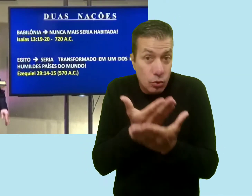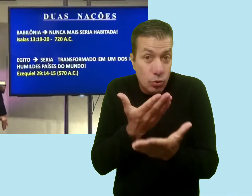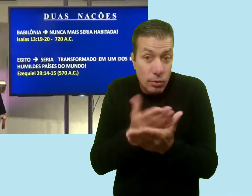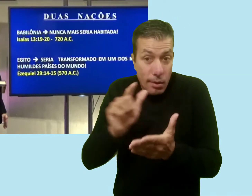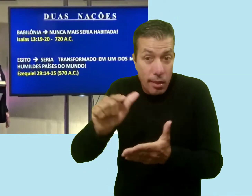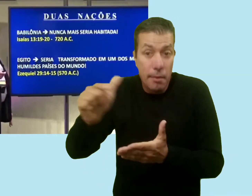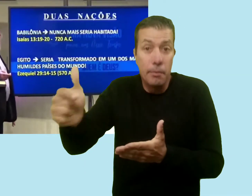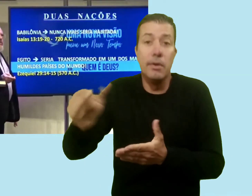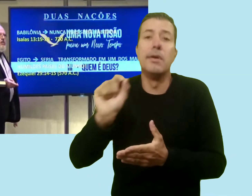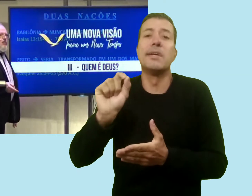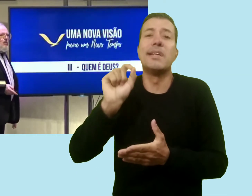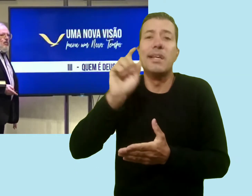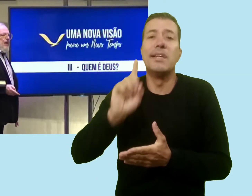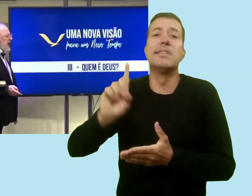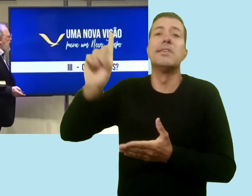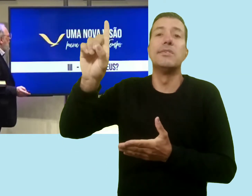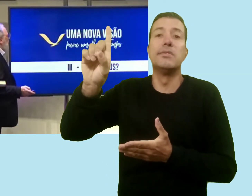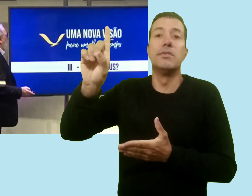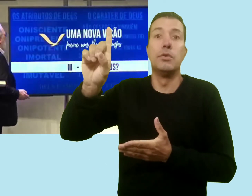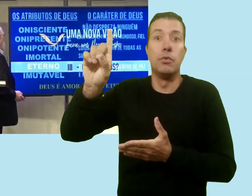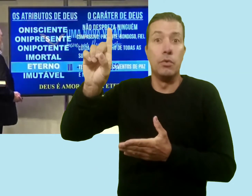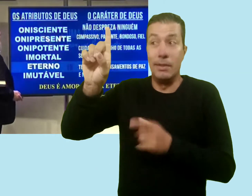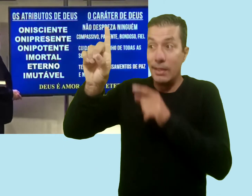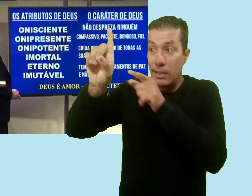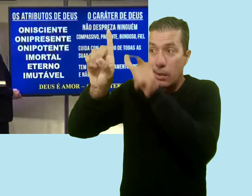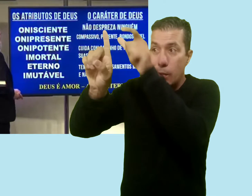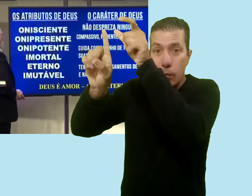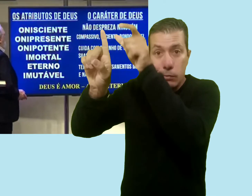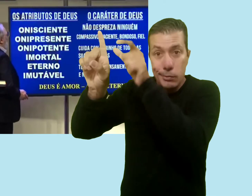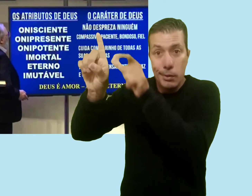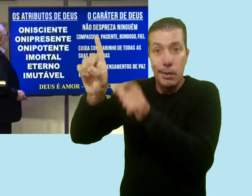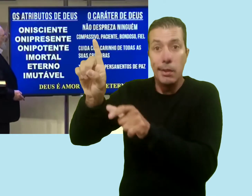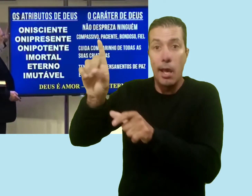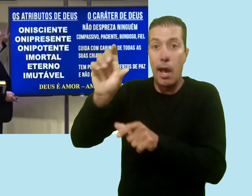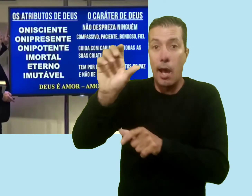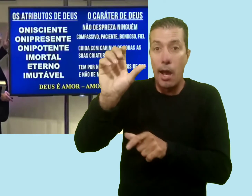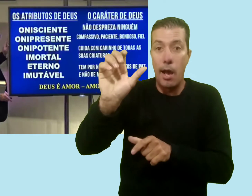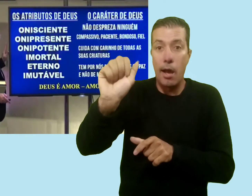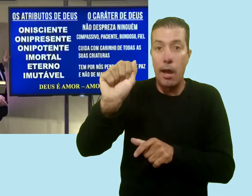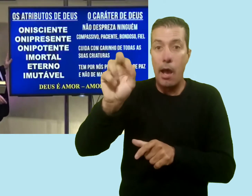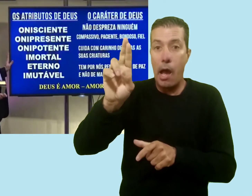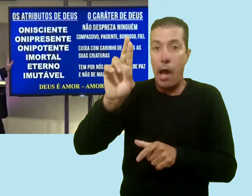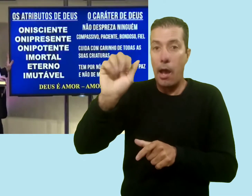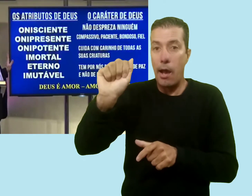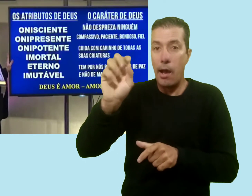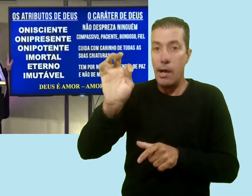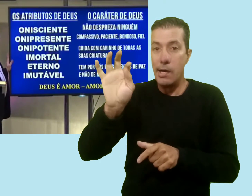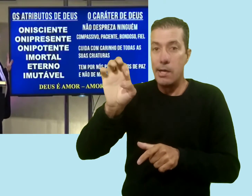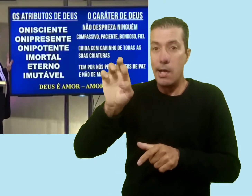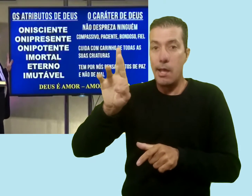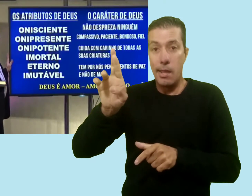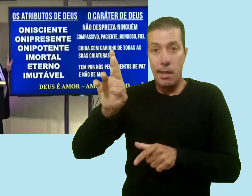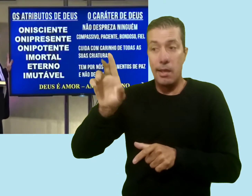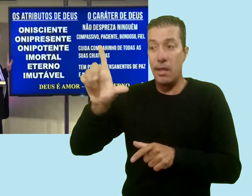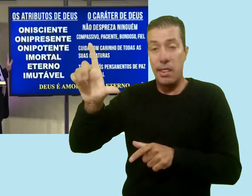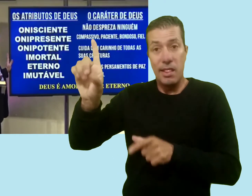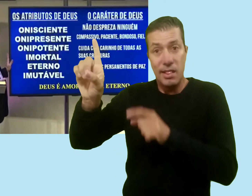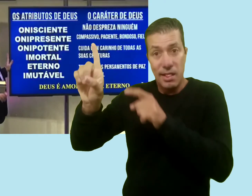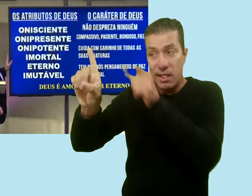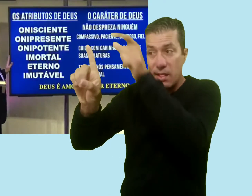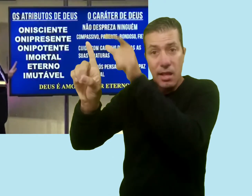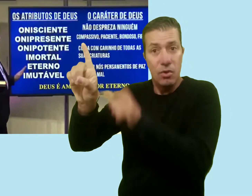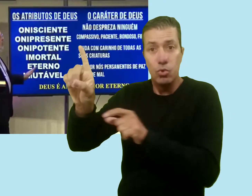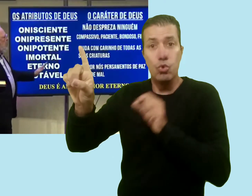Pois nós estudamos sobre quem é Deus e vimos que Deus tem atributos que só Ele